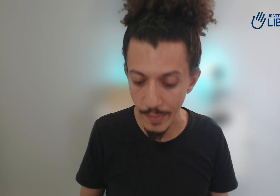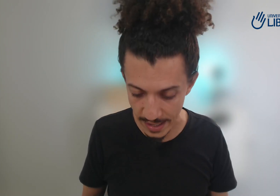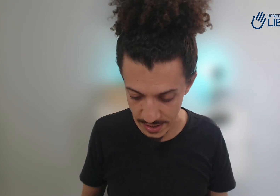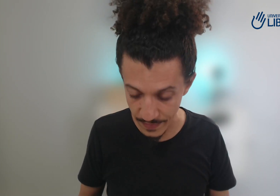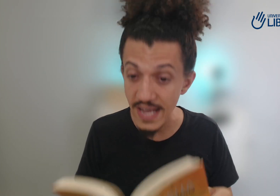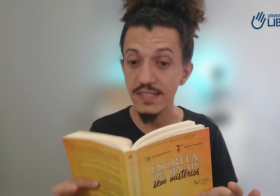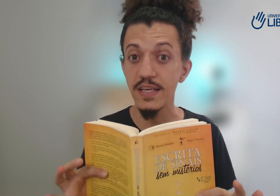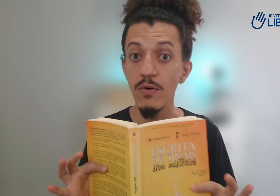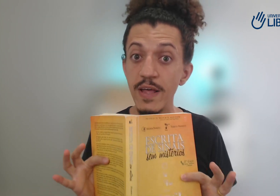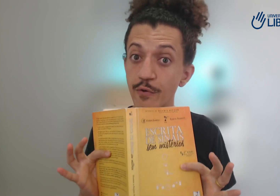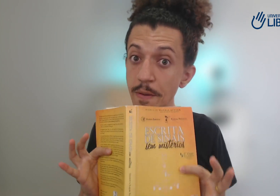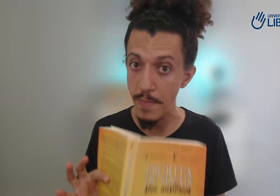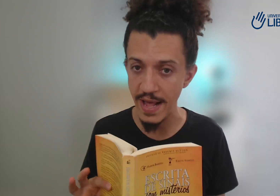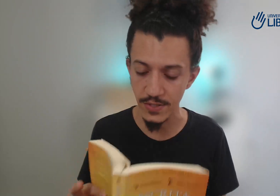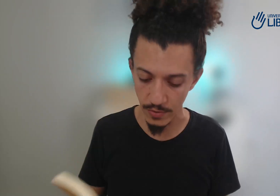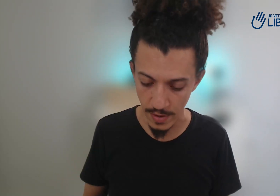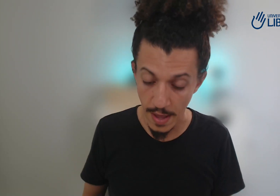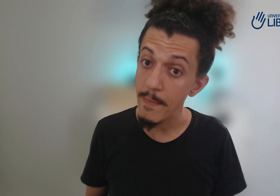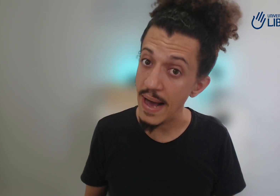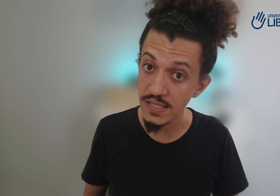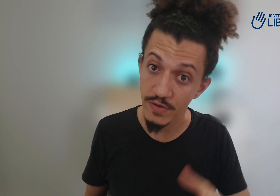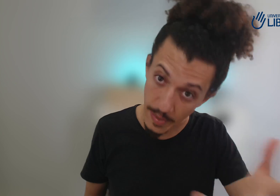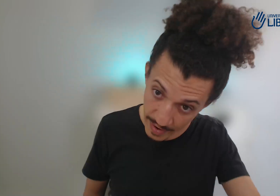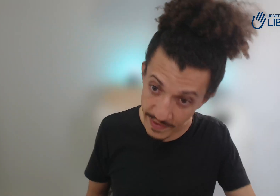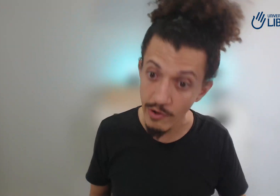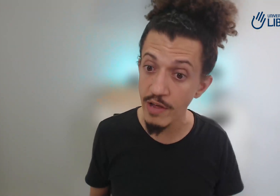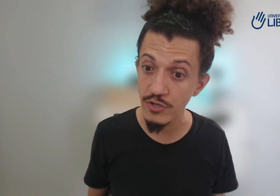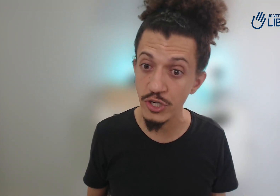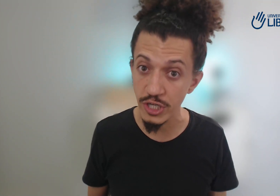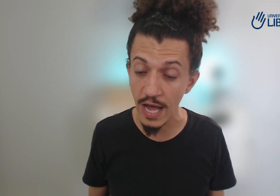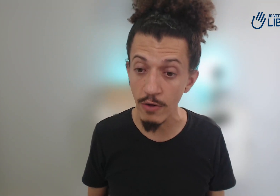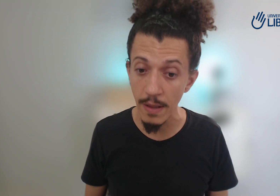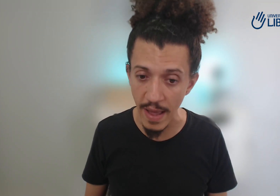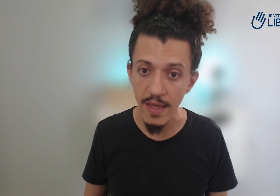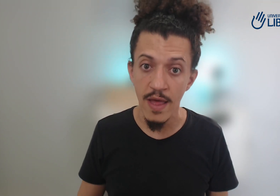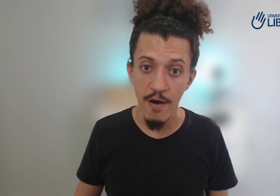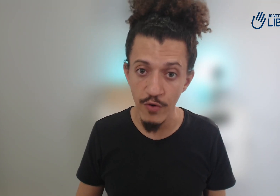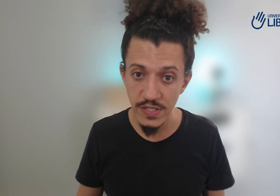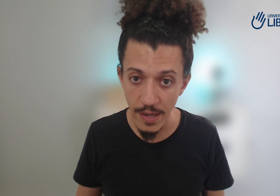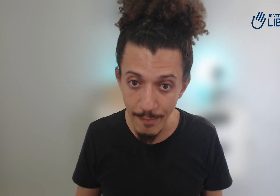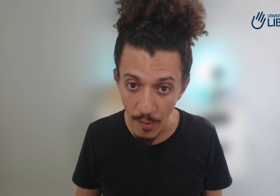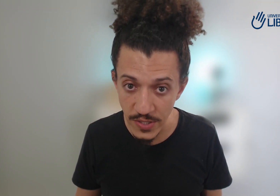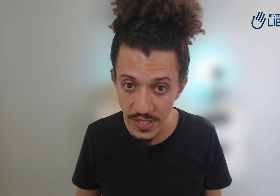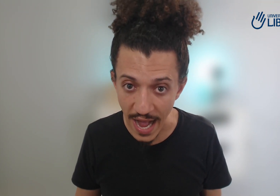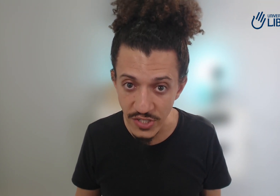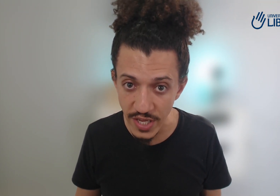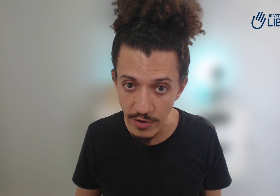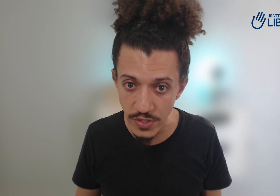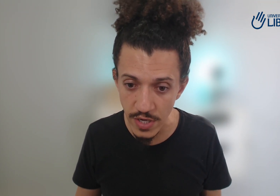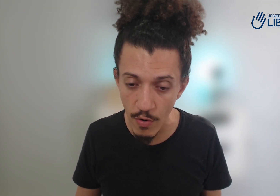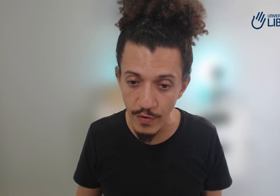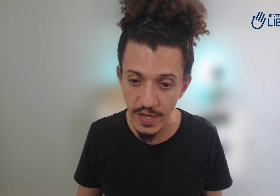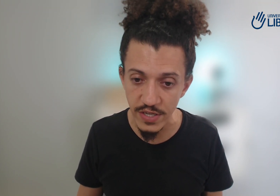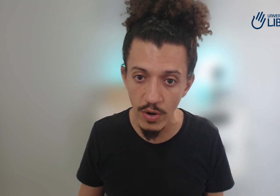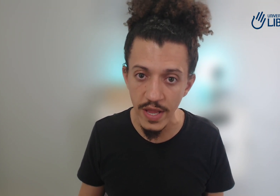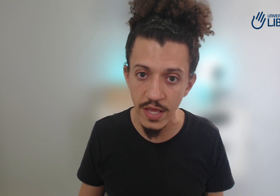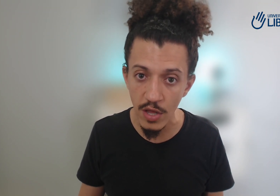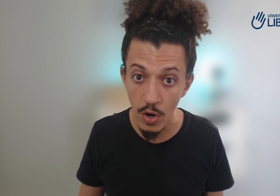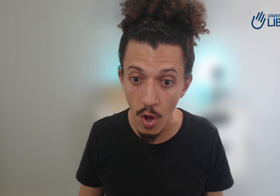prática. Esse daqui é um livro impresso, mas se você preferir o livro digital também, você pode adquirir o seu. Eu vou deixar o link logo